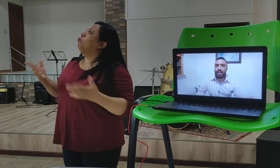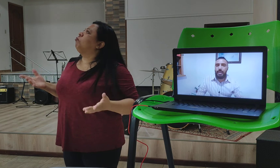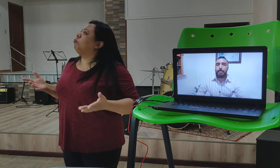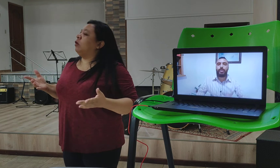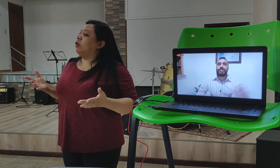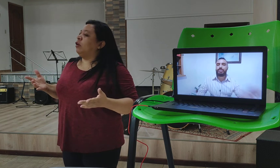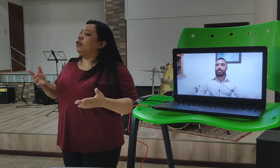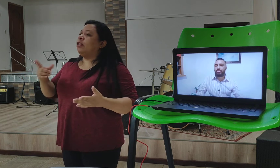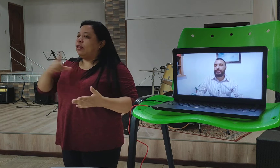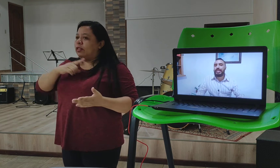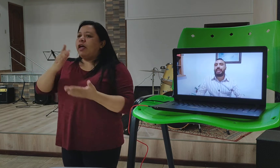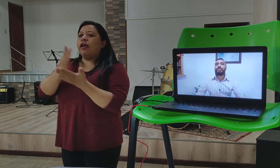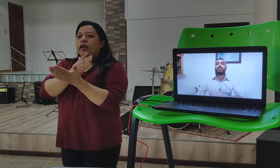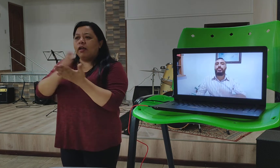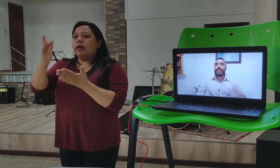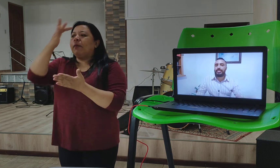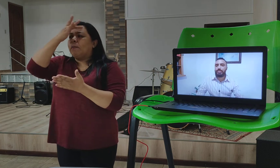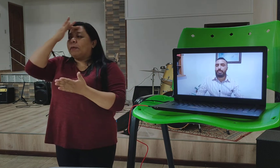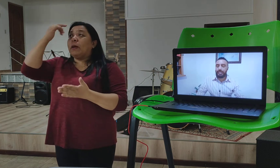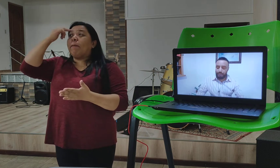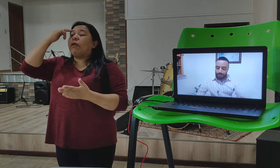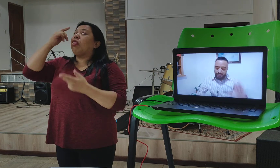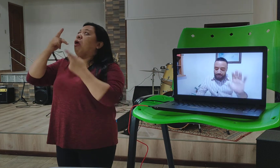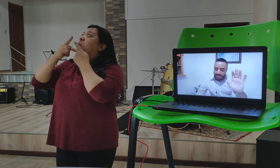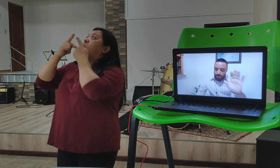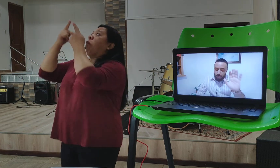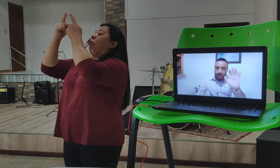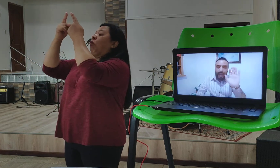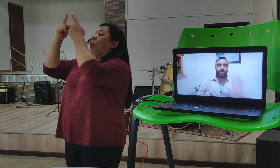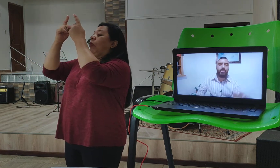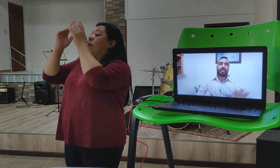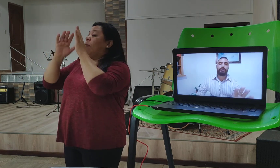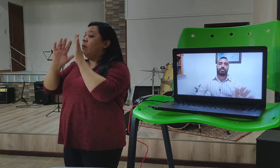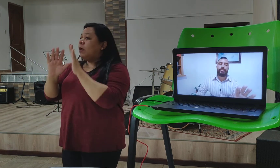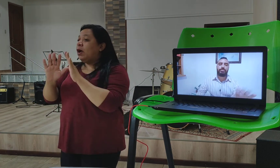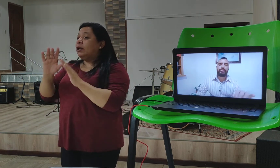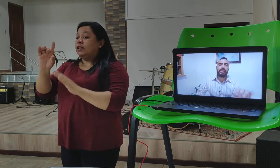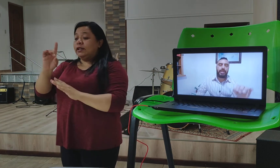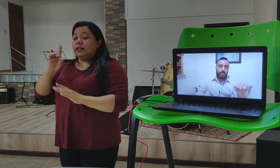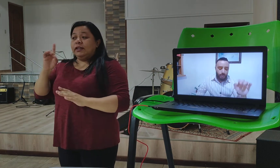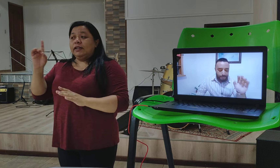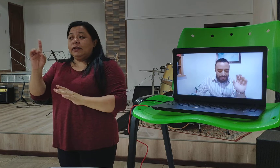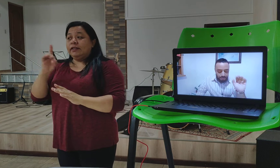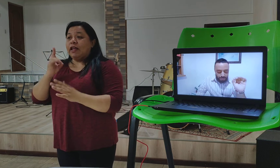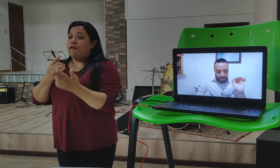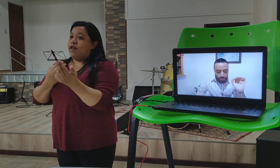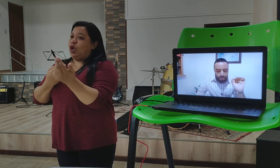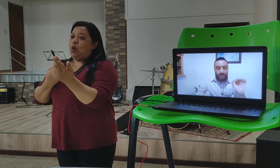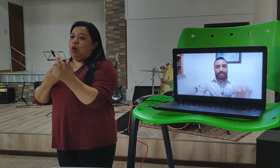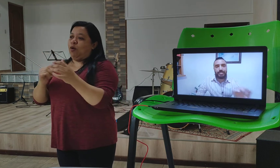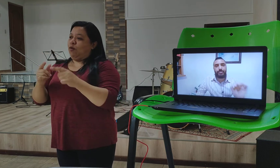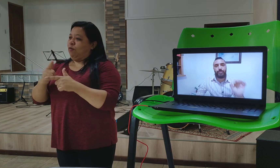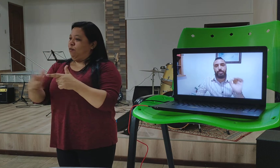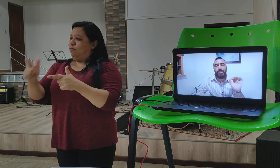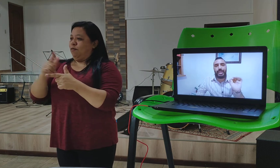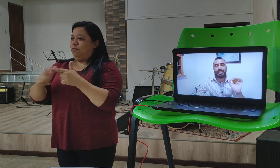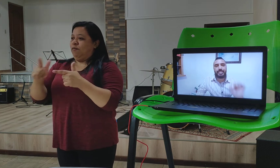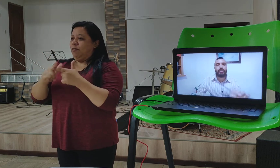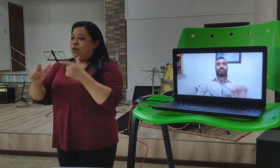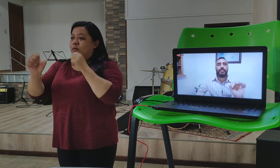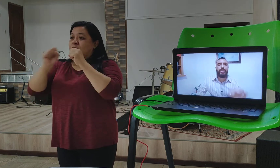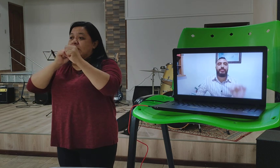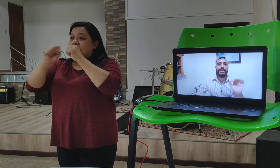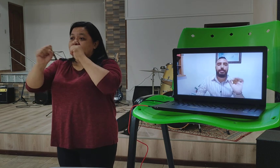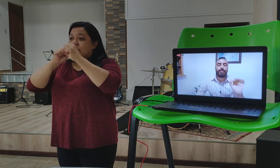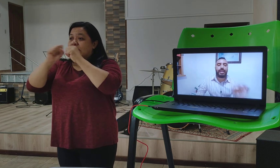sabemos que muitas pessoas agem de diversas maneiras, mas eu quero agora com os irmãos, com base no Salmo 13, que foi uma